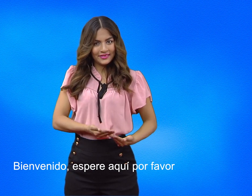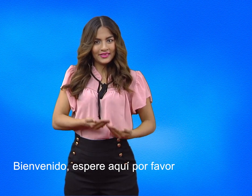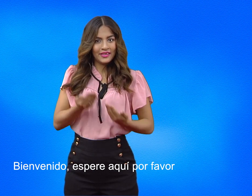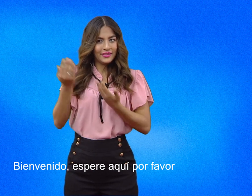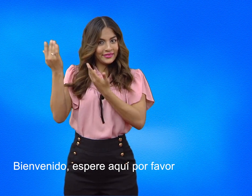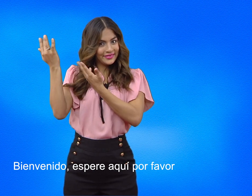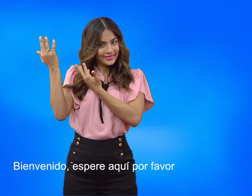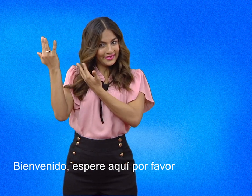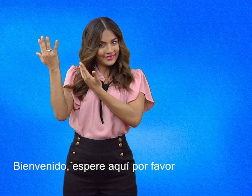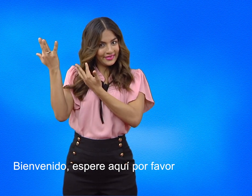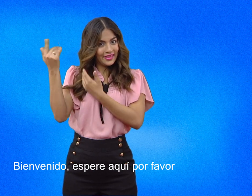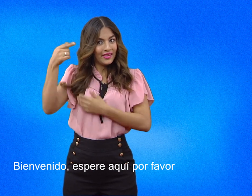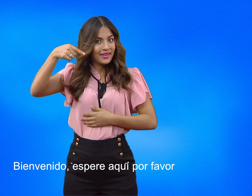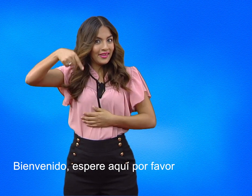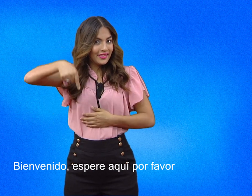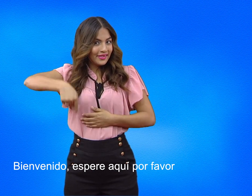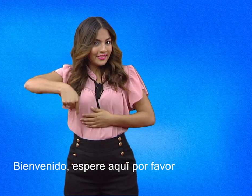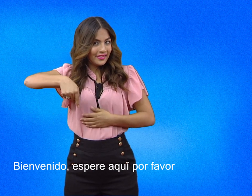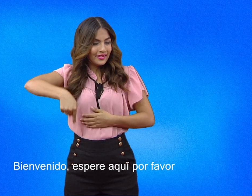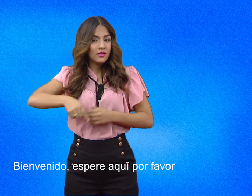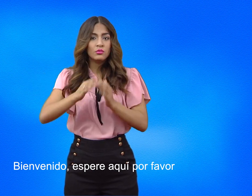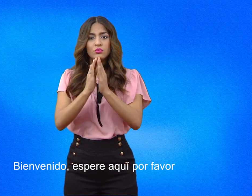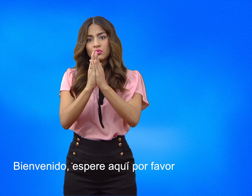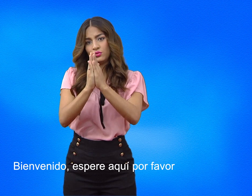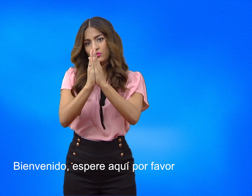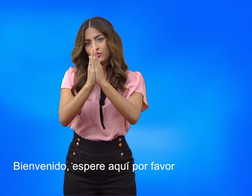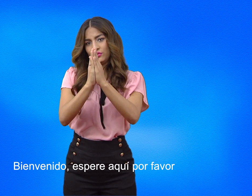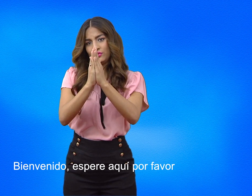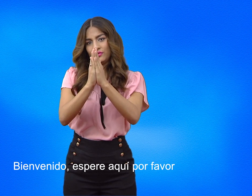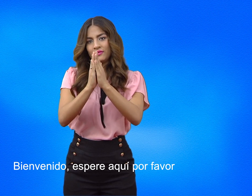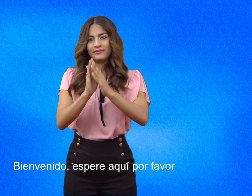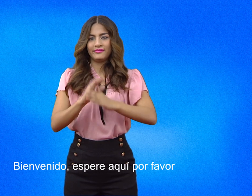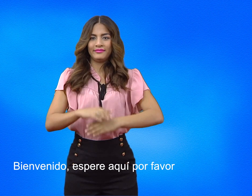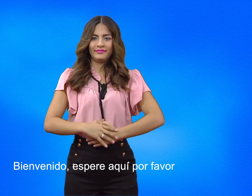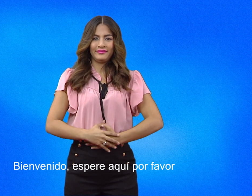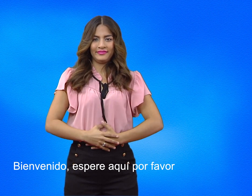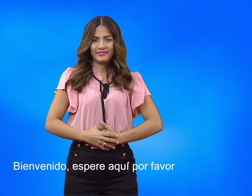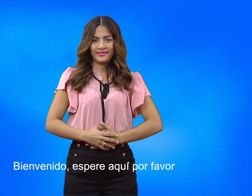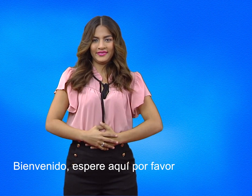Bienvenidos. Espere aquí, por favor.